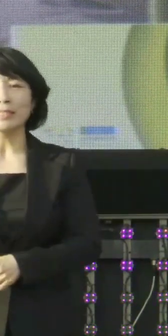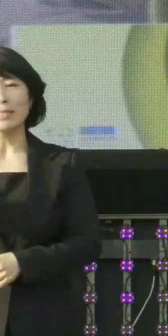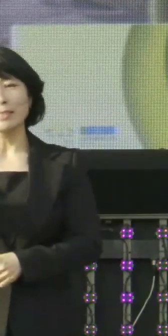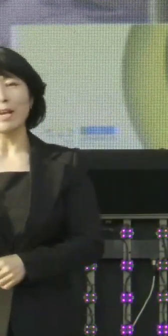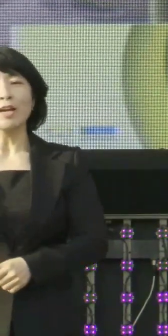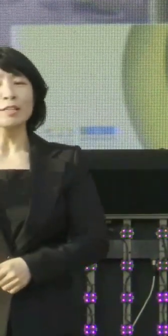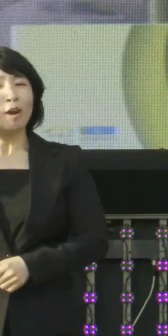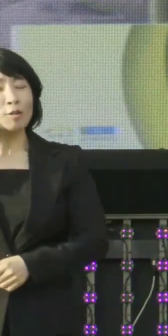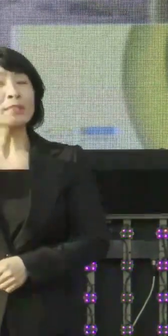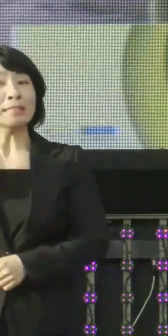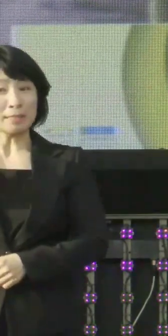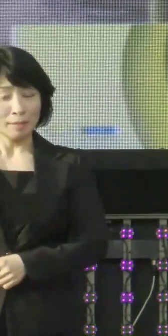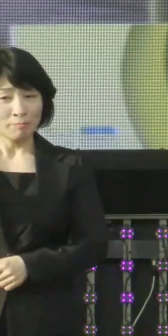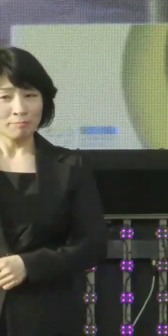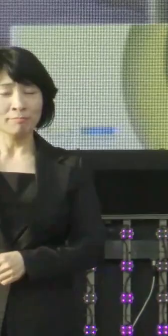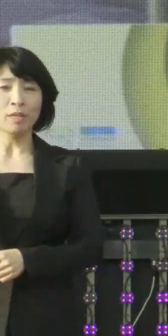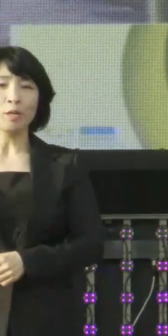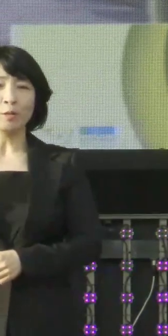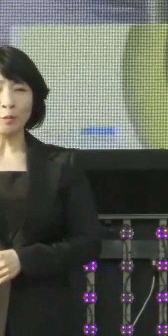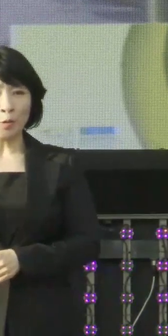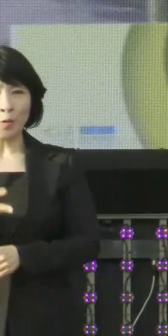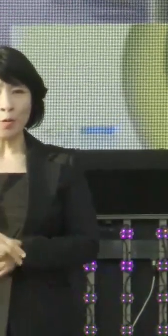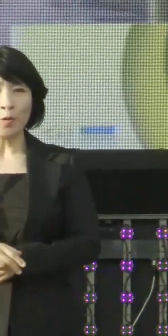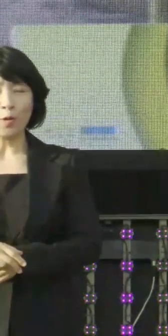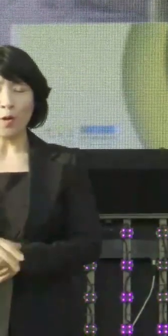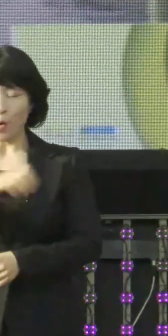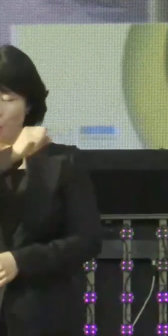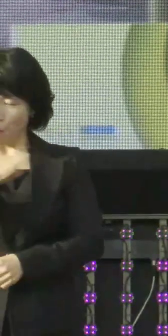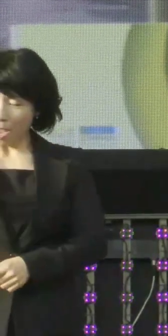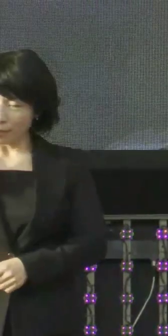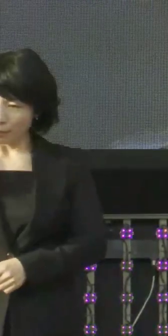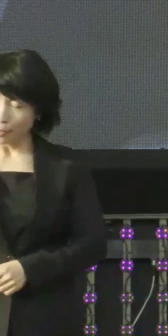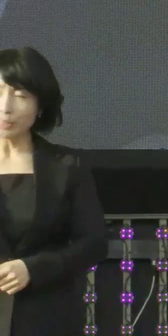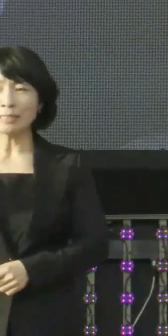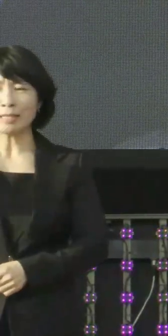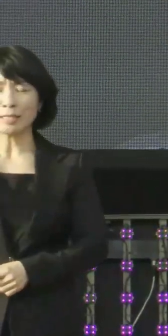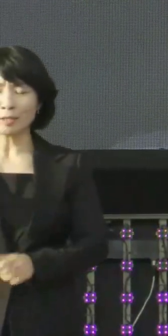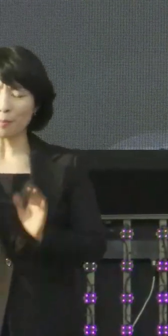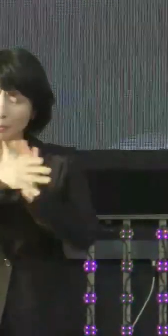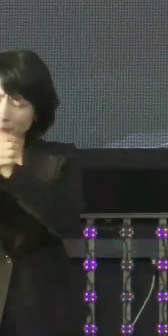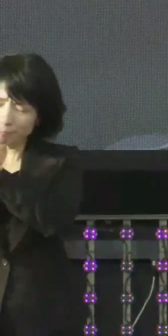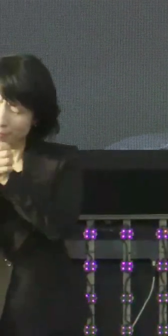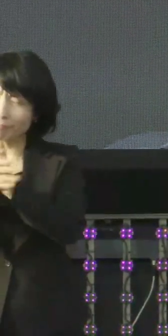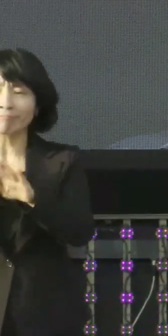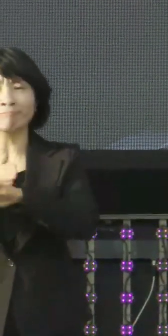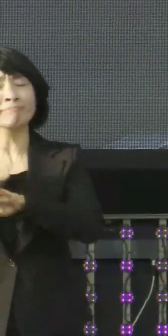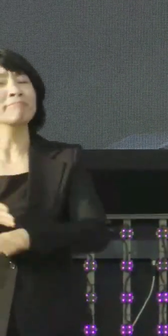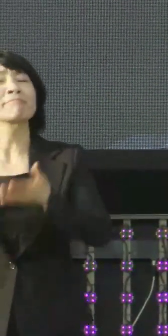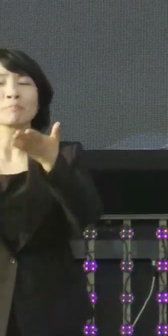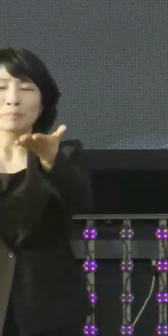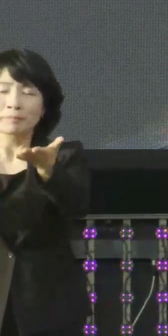이충우 여주시장님과 방세환 광주시장님께 각별한